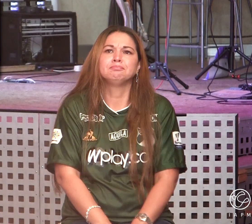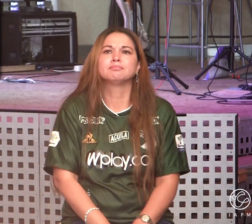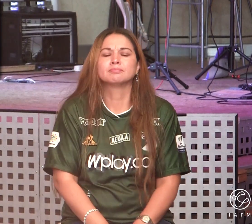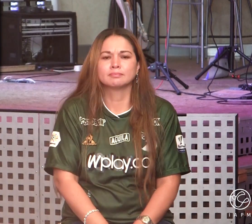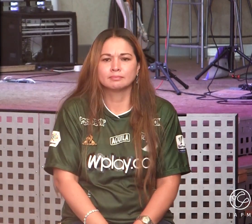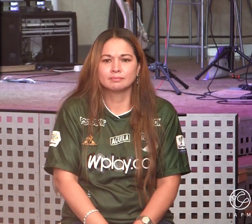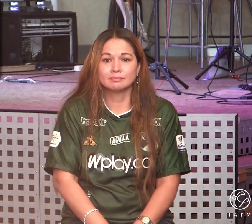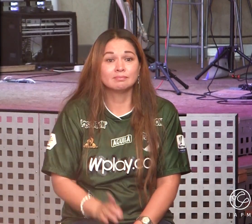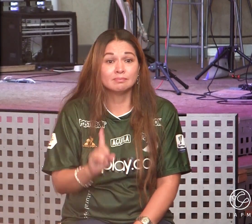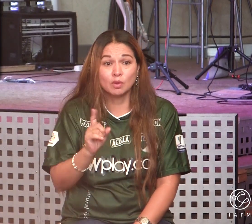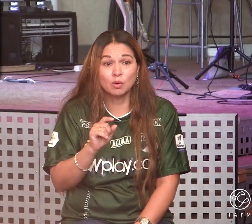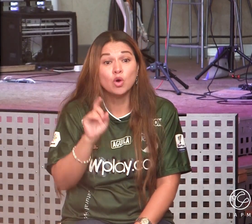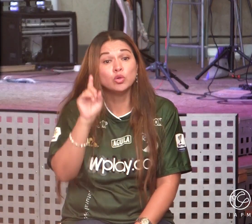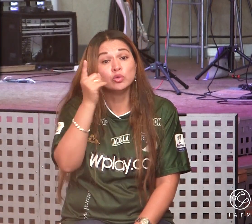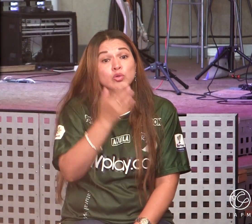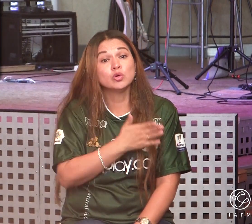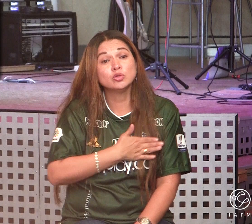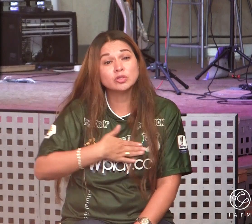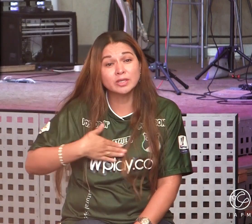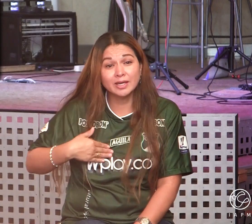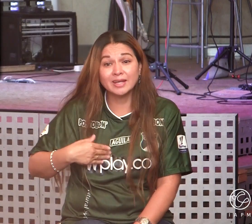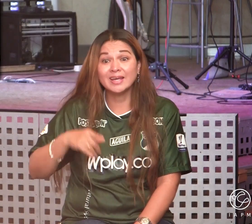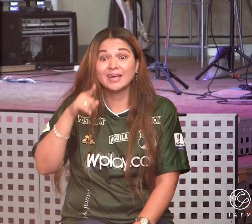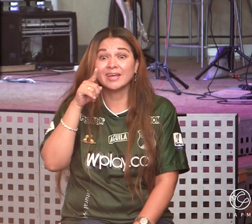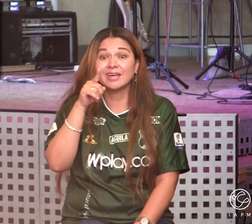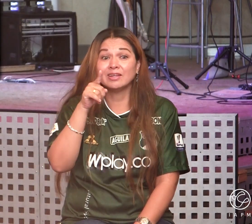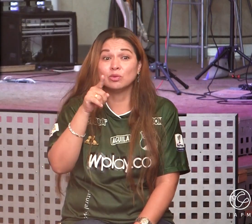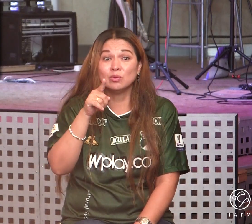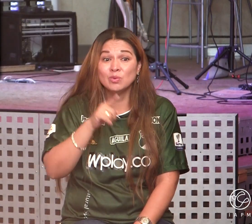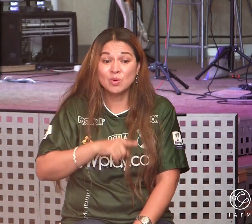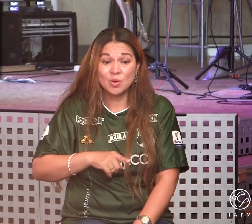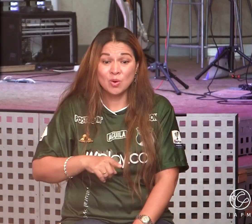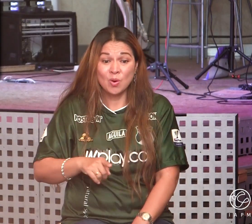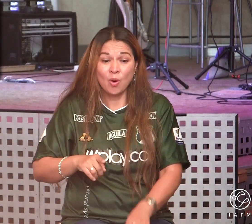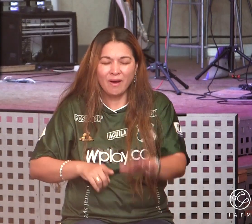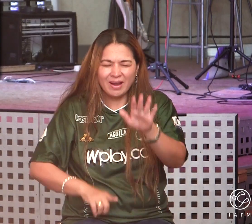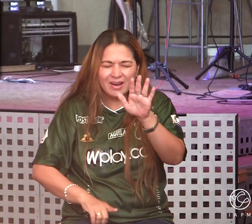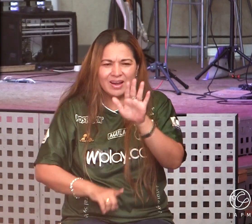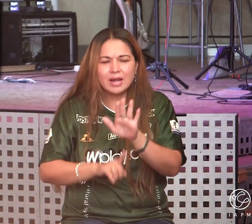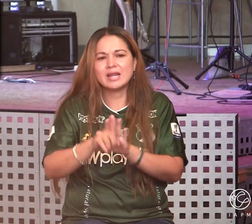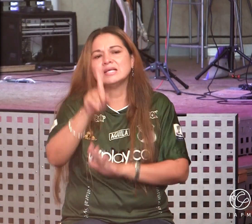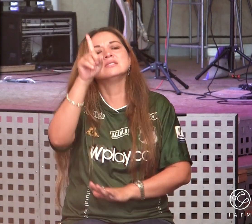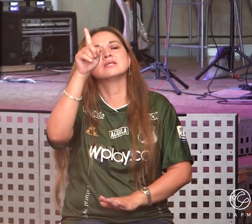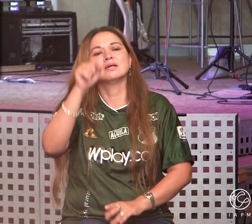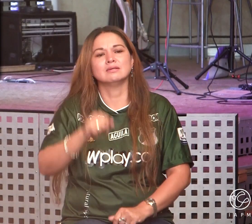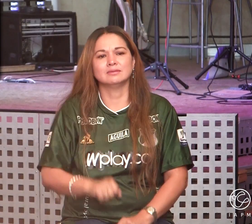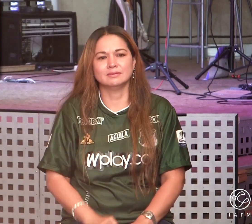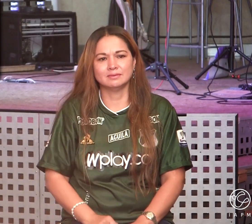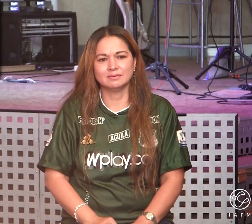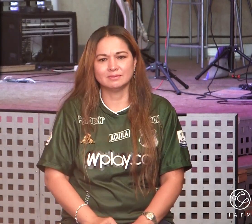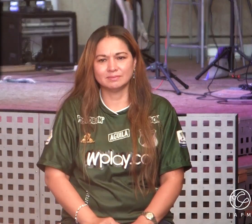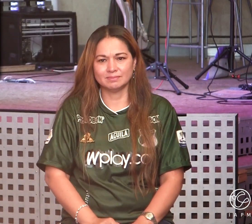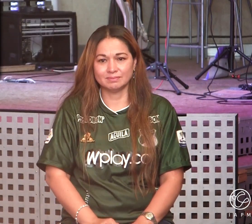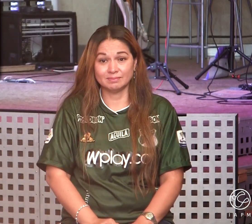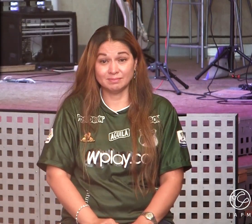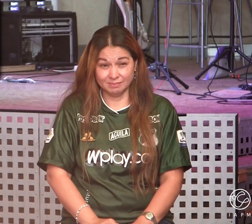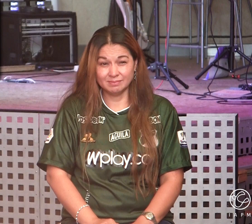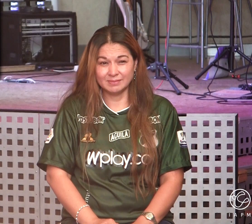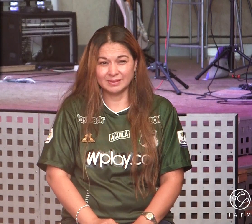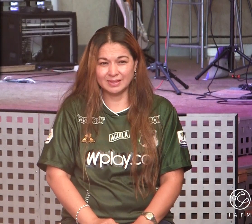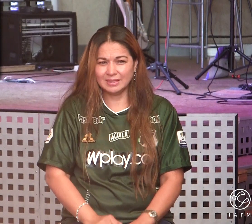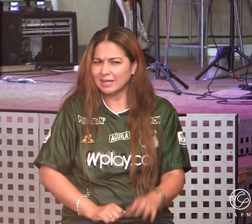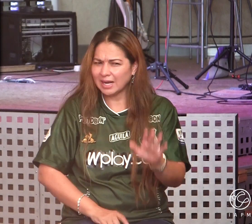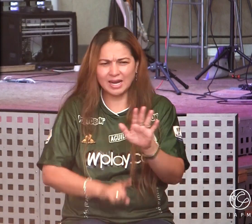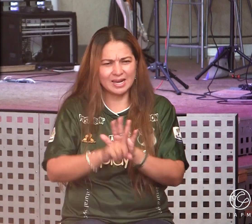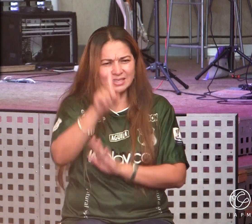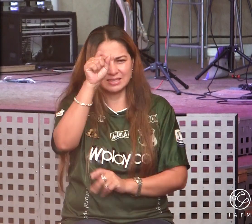En esos años misioneros en otra ciudad, una ciudad que es de montañas en Colombia, donde si tú no vas subiendo es porque vas bajando, no tienes